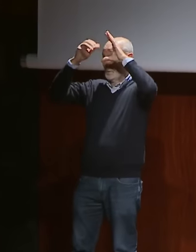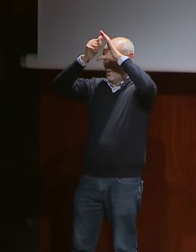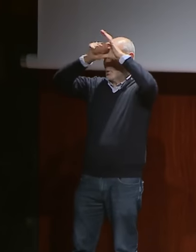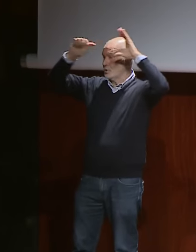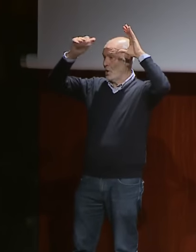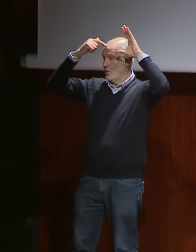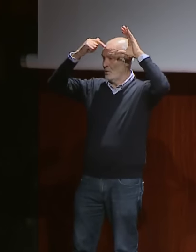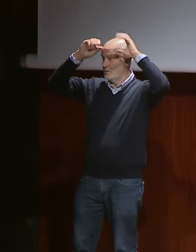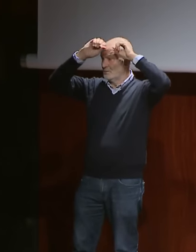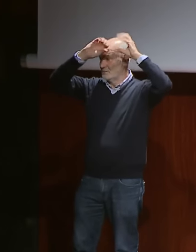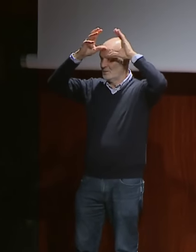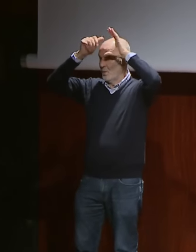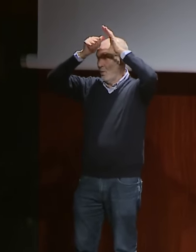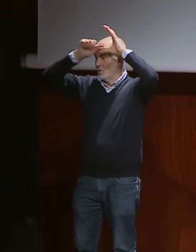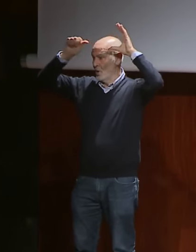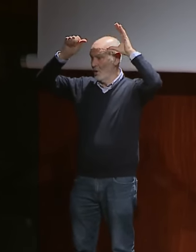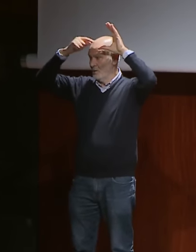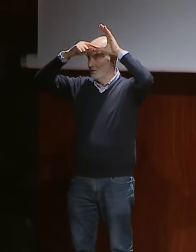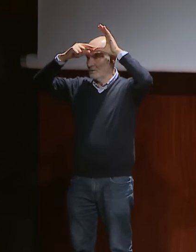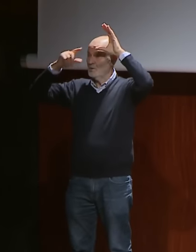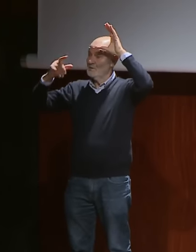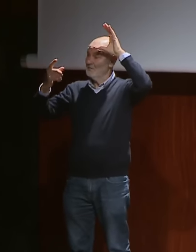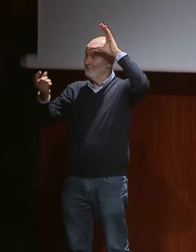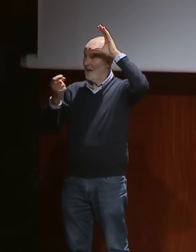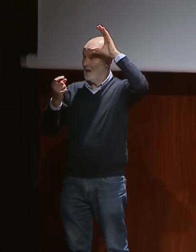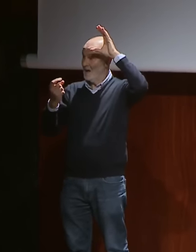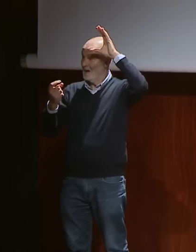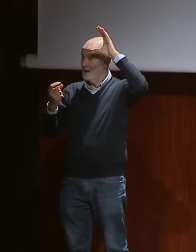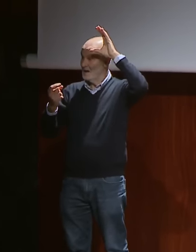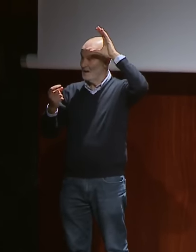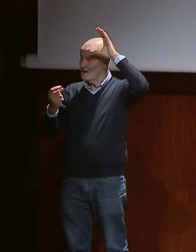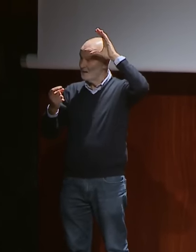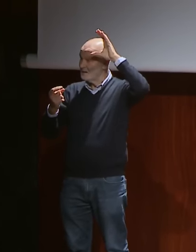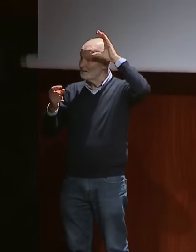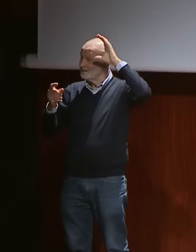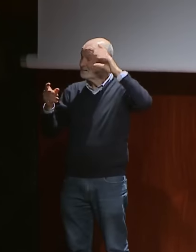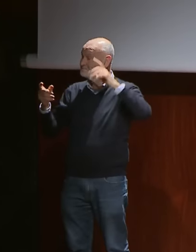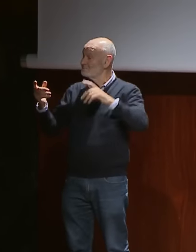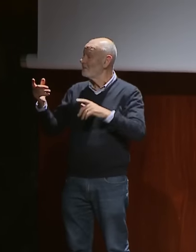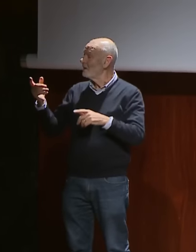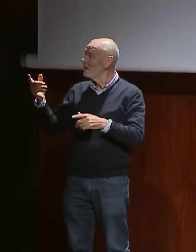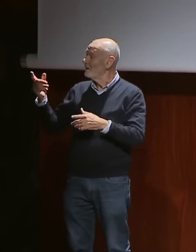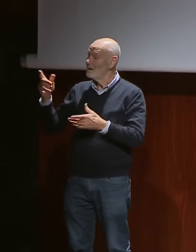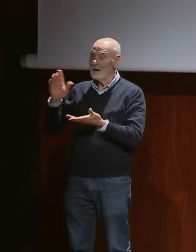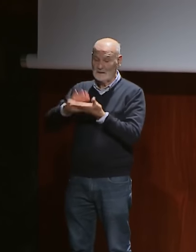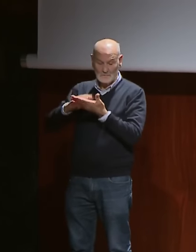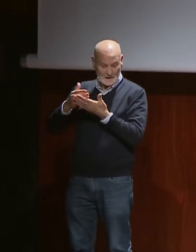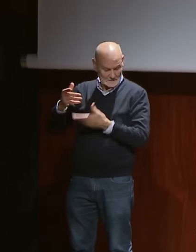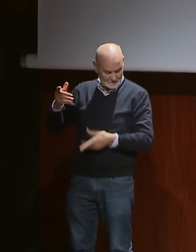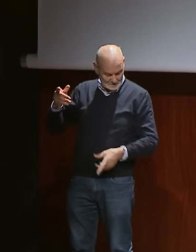niveau, là, en haut. Et c'est comme ça qu'on signe auteur. C'est l'idée, c'est avoir l'idée, en fait. Et